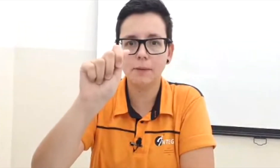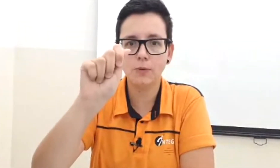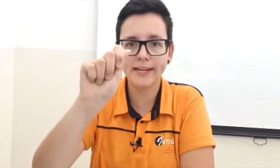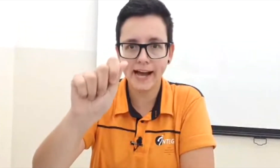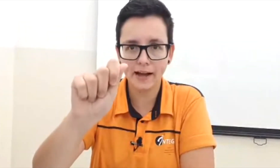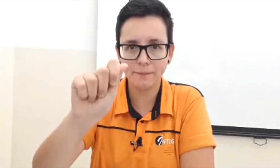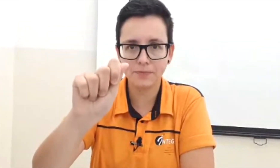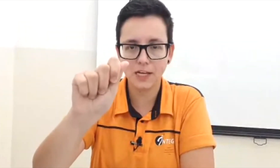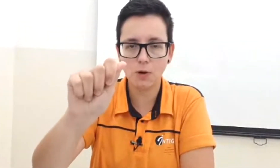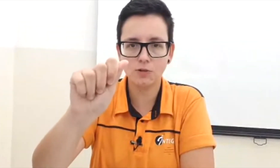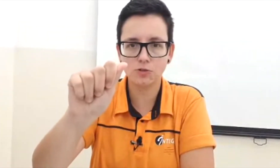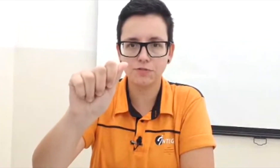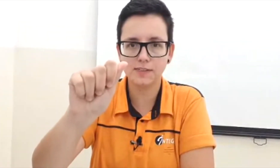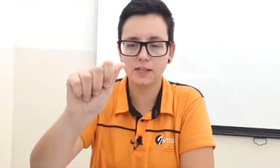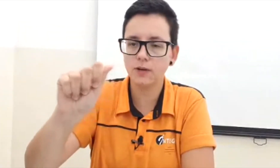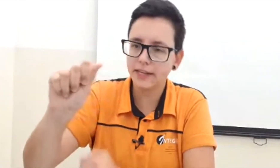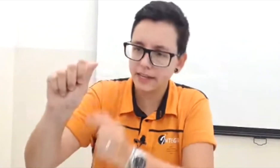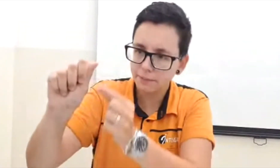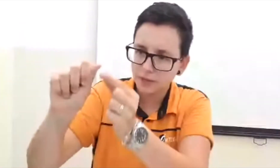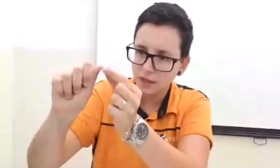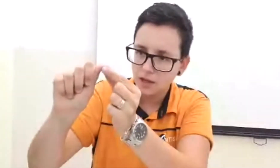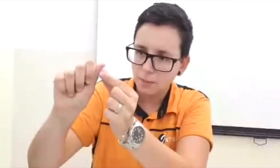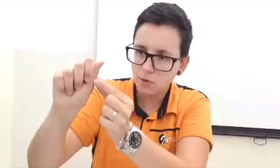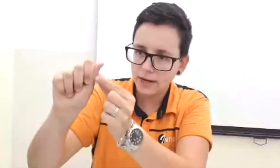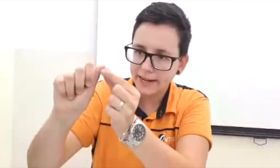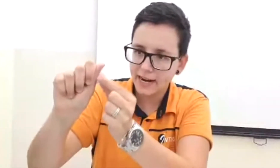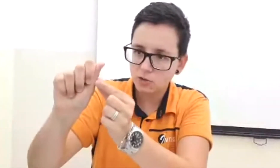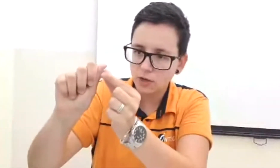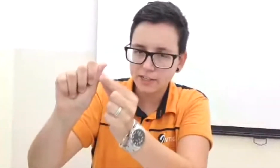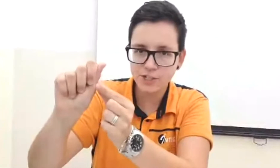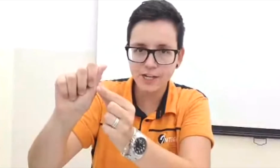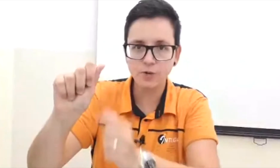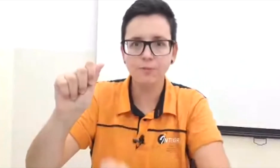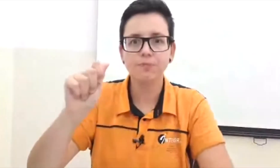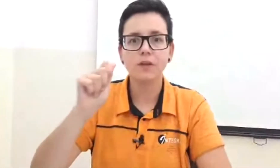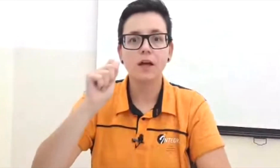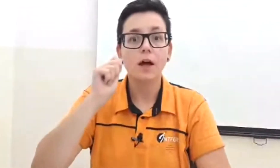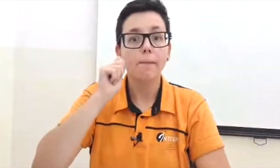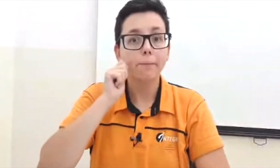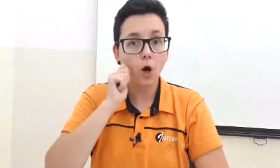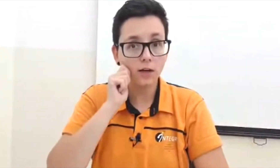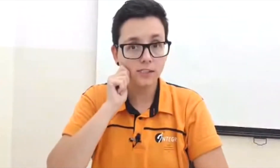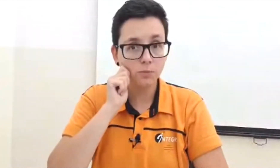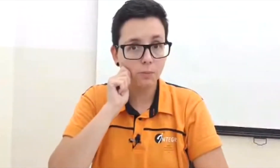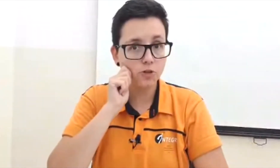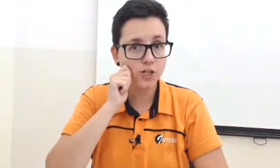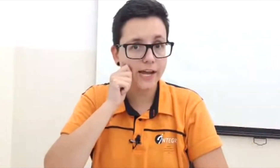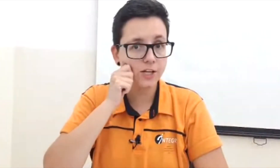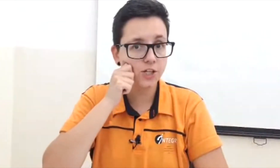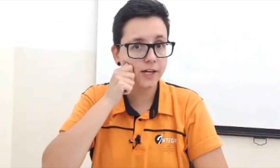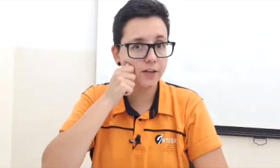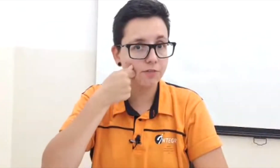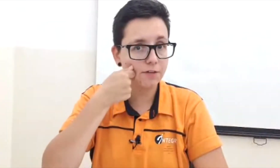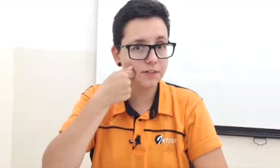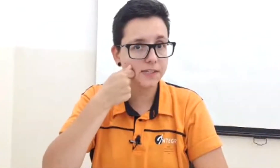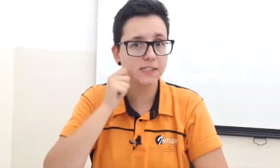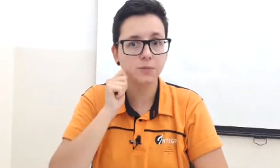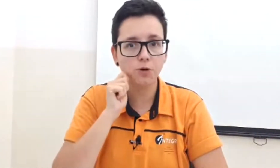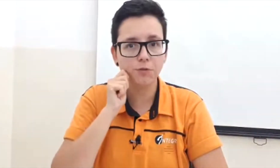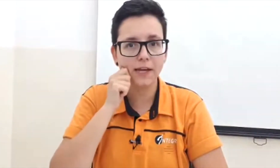em A, igual eu estou fazendo aqui, polegar do ladinho, próximo à bochecha e vai fazer esse movimento